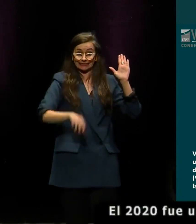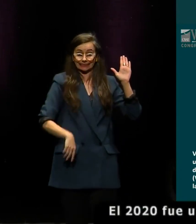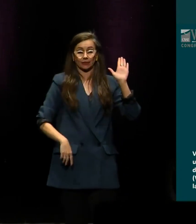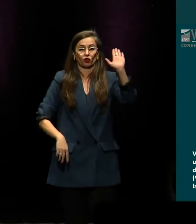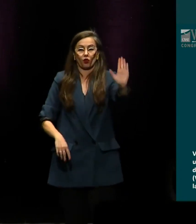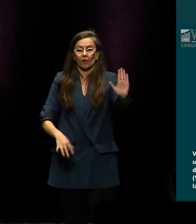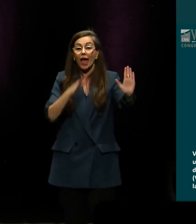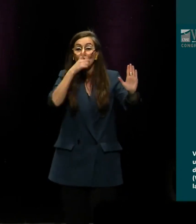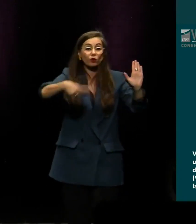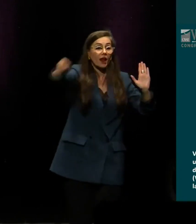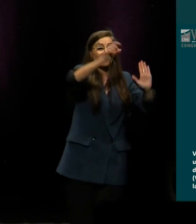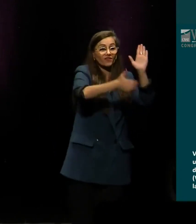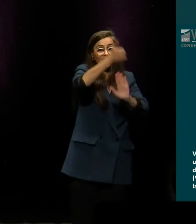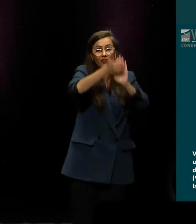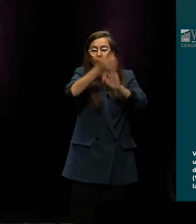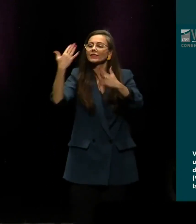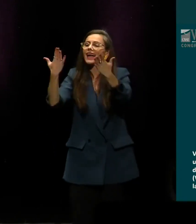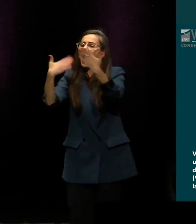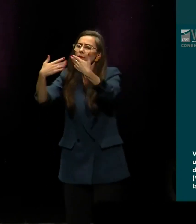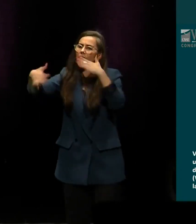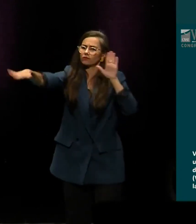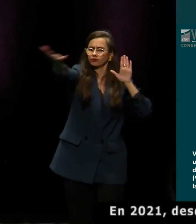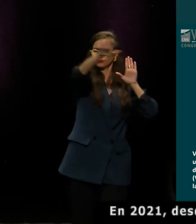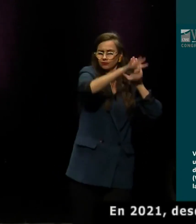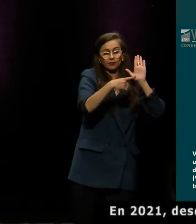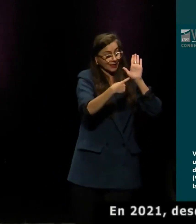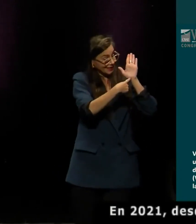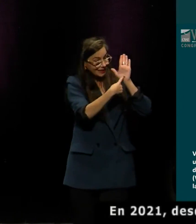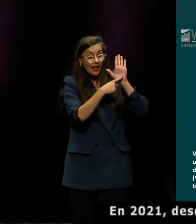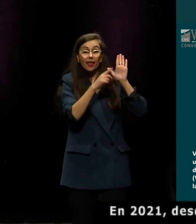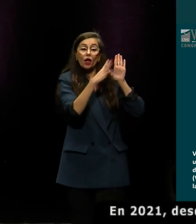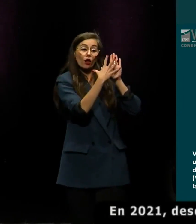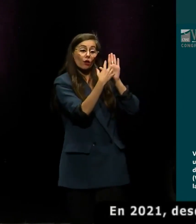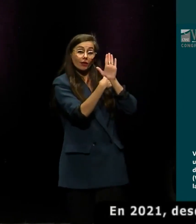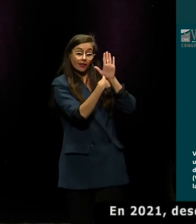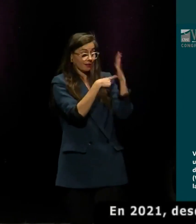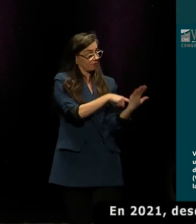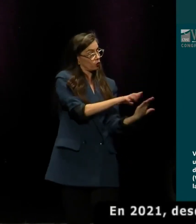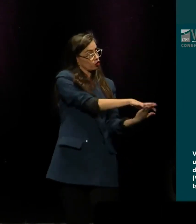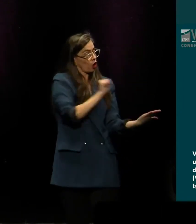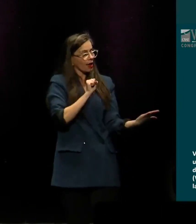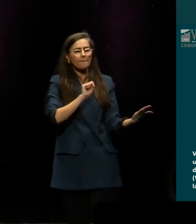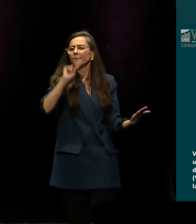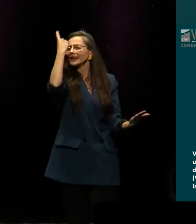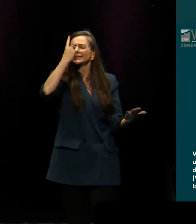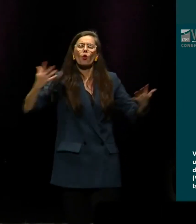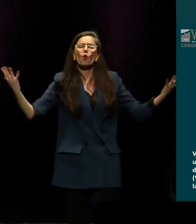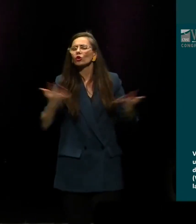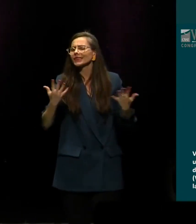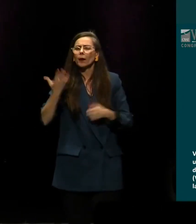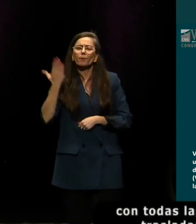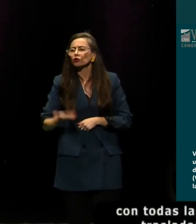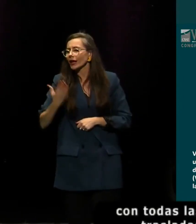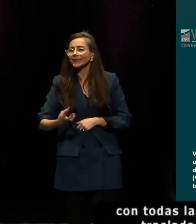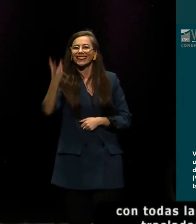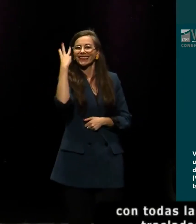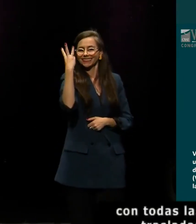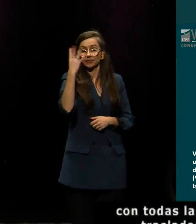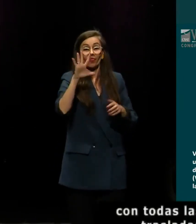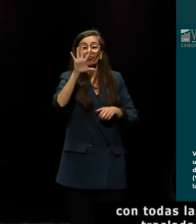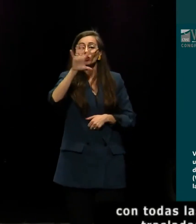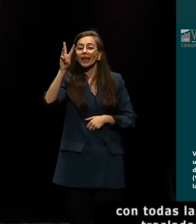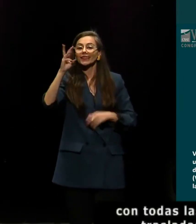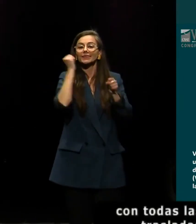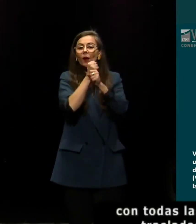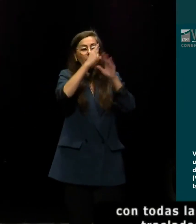federaciones donde les trasladamos la pregunta de, vale, estas 53 medidas que se decidieron en Bilbao, de estas 53